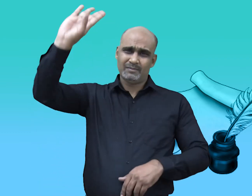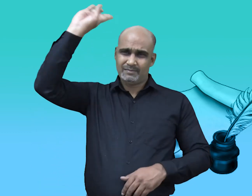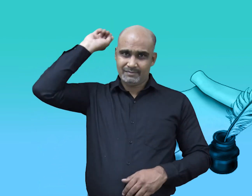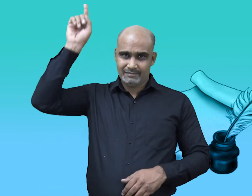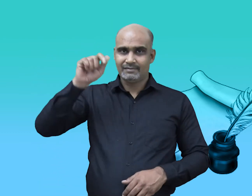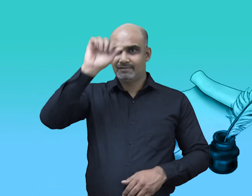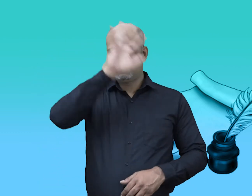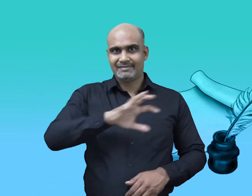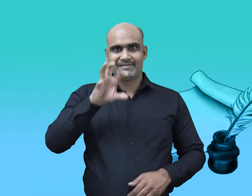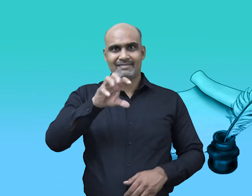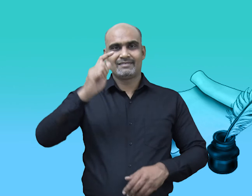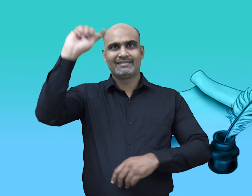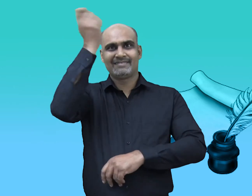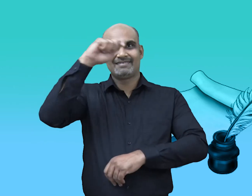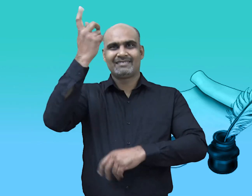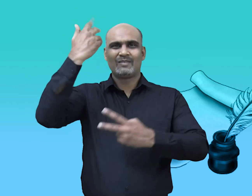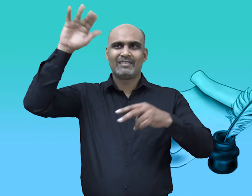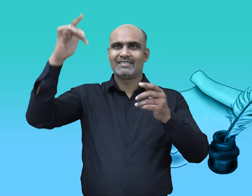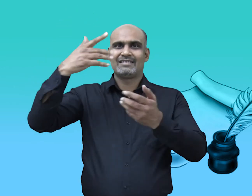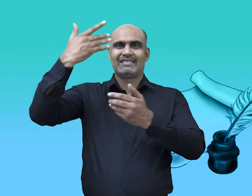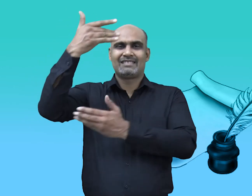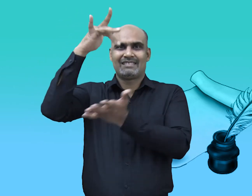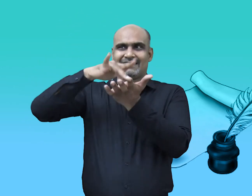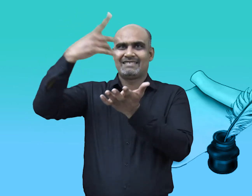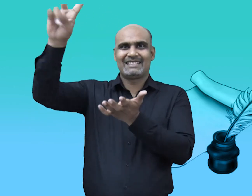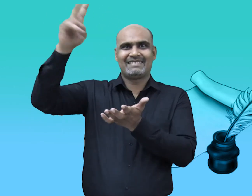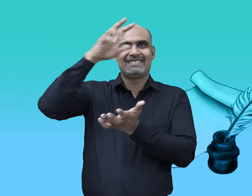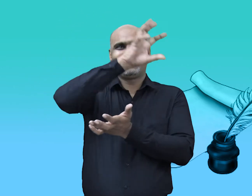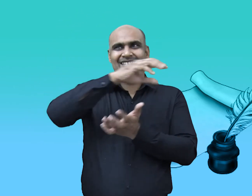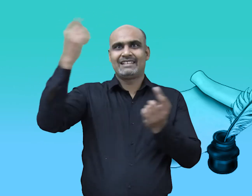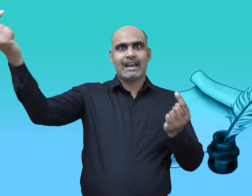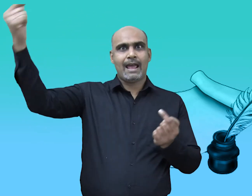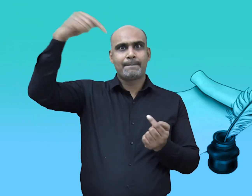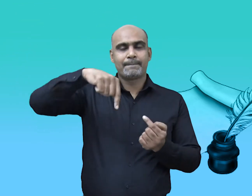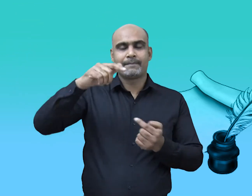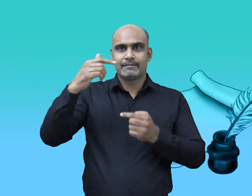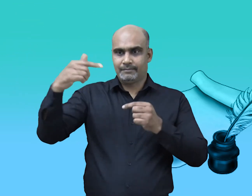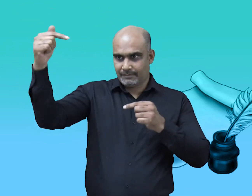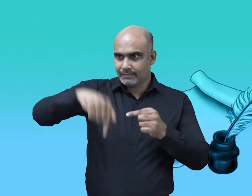पहले के समय में जब विभिन्न देश के लोग आकर हमारे देश में आक्रमण करते